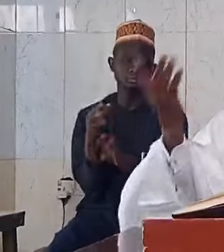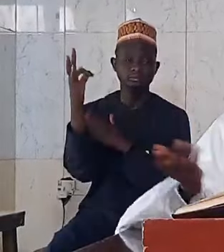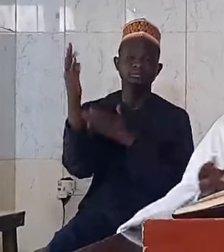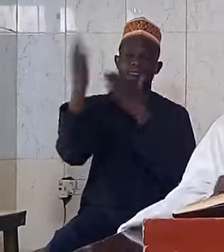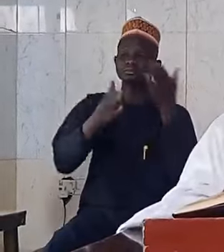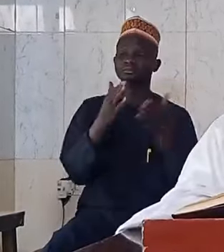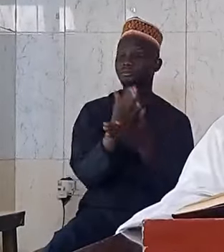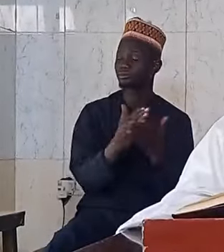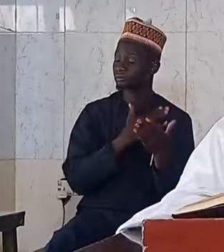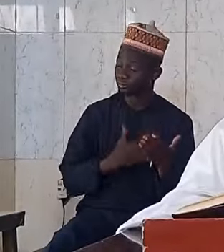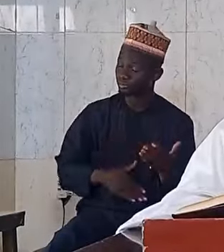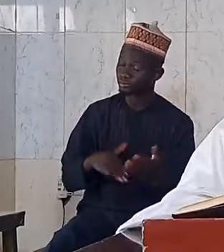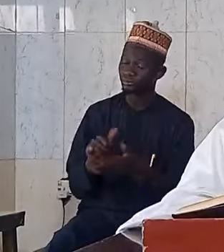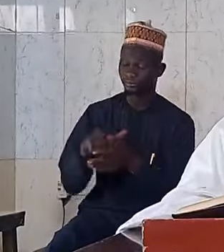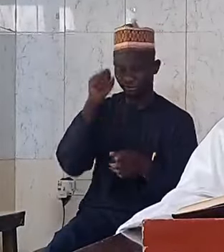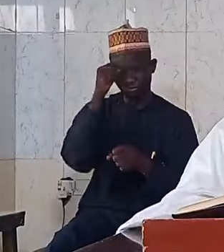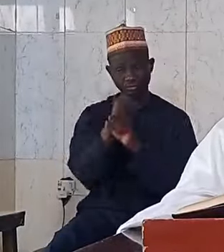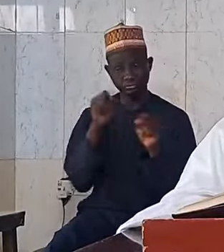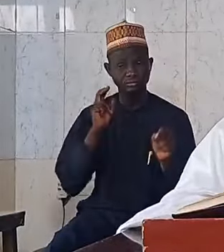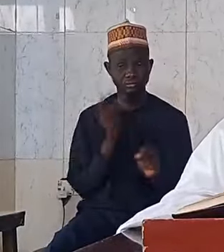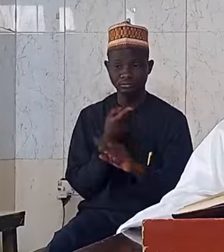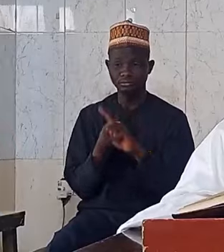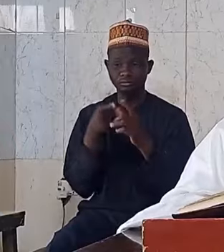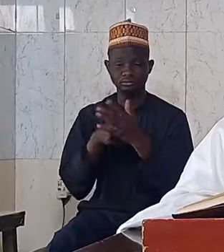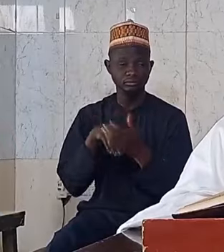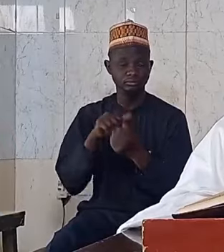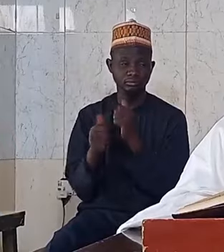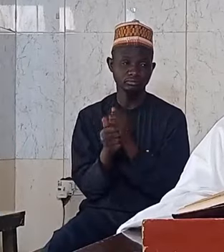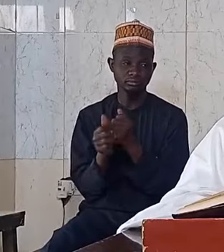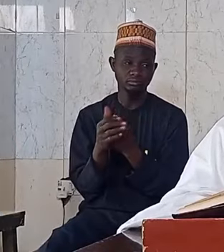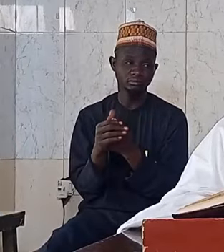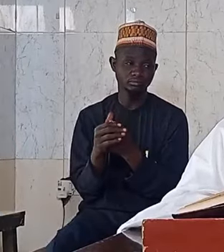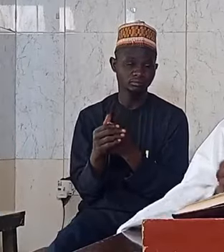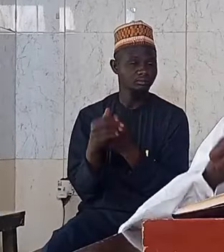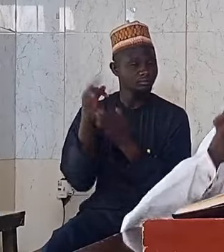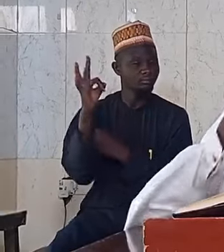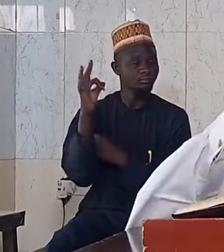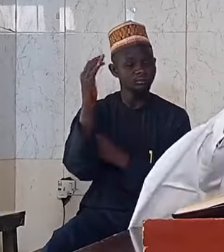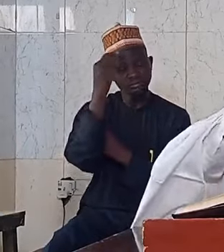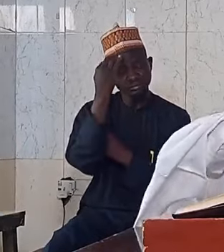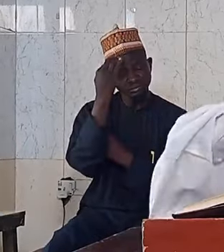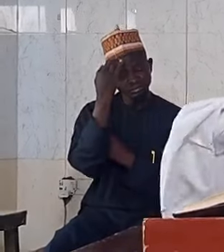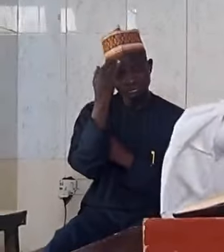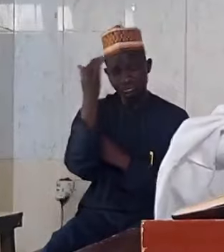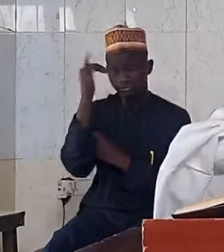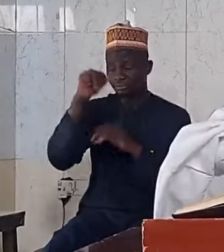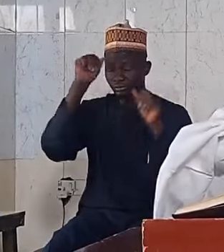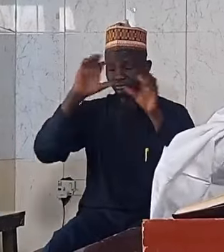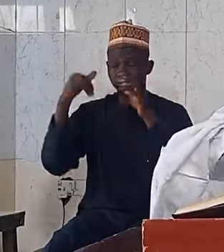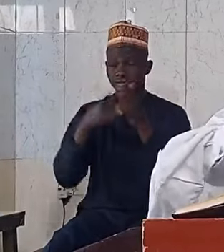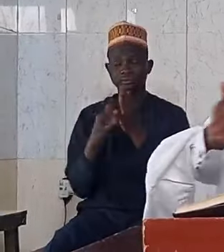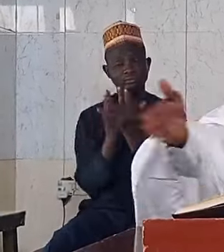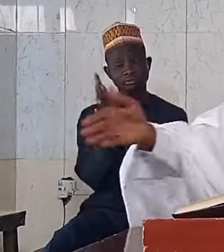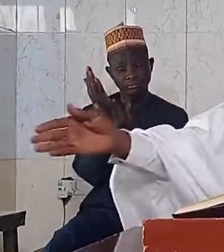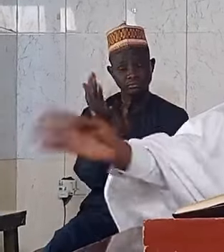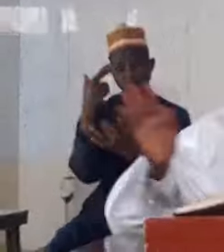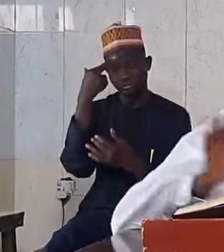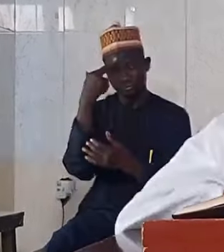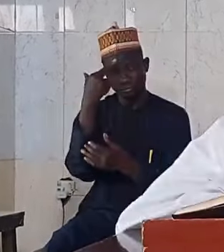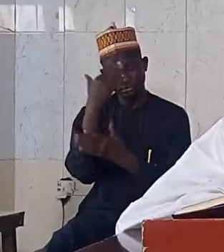mana wani wanda zai taimaka ya fidda mu daga wannan dan sun san Allah madaukaki ko yana yin abun sa ne ta hanyar